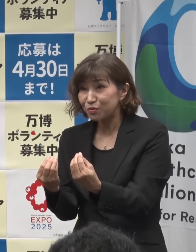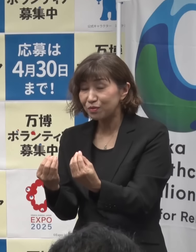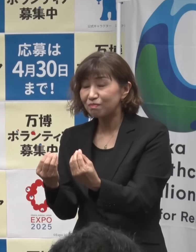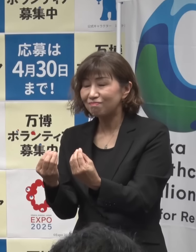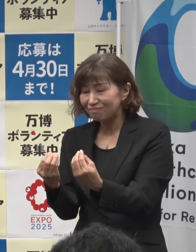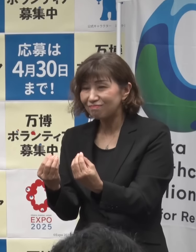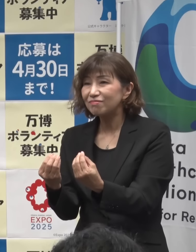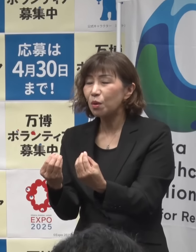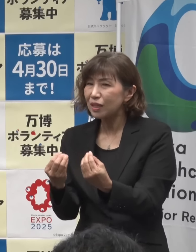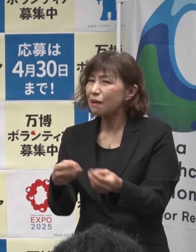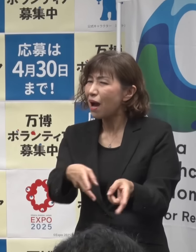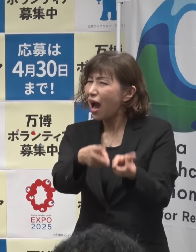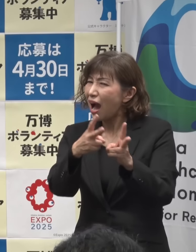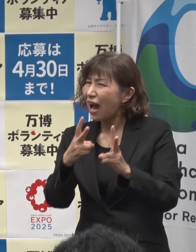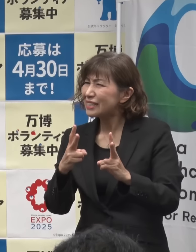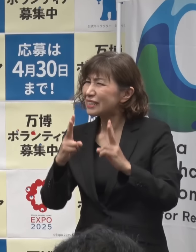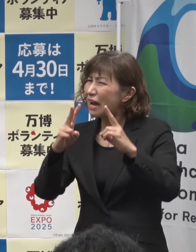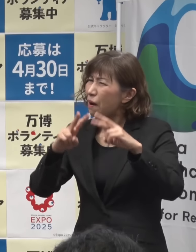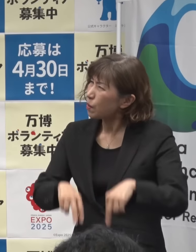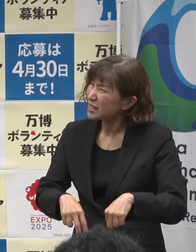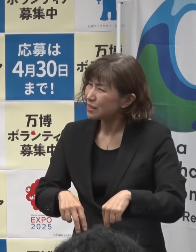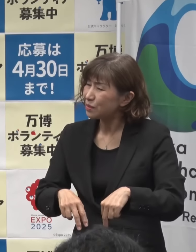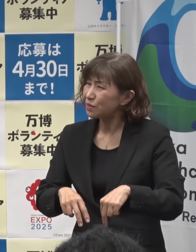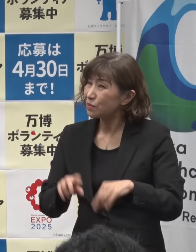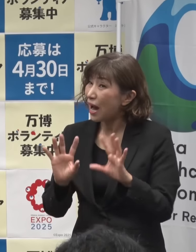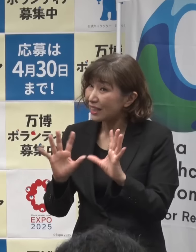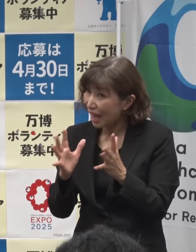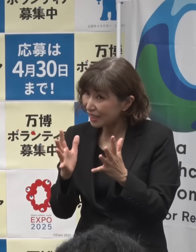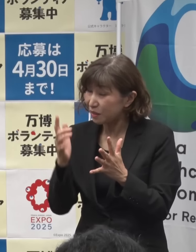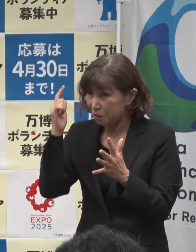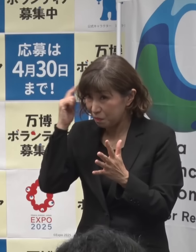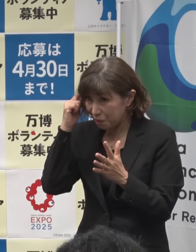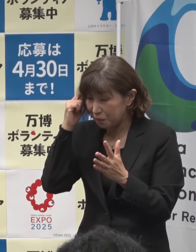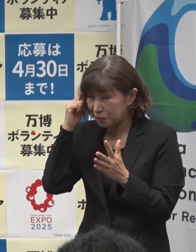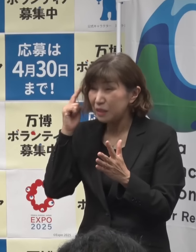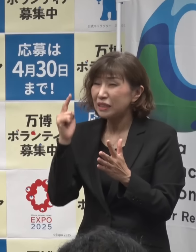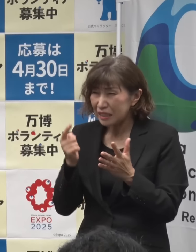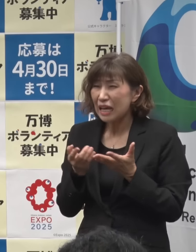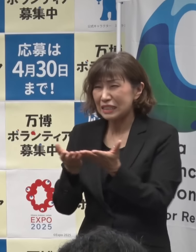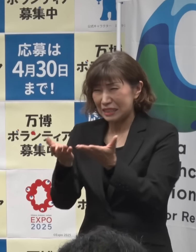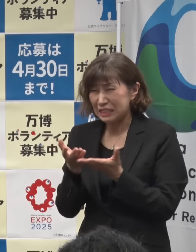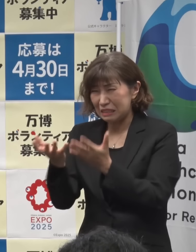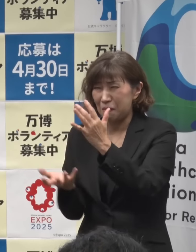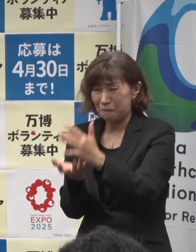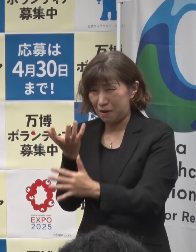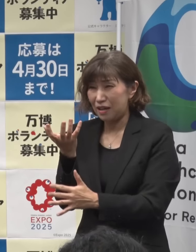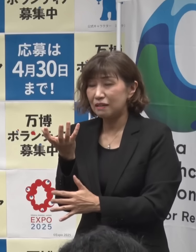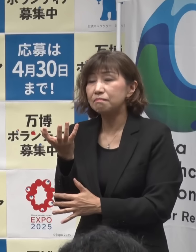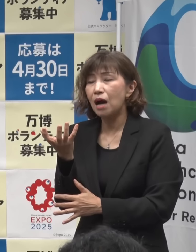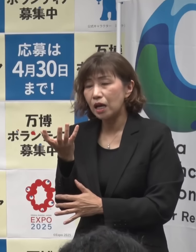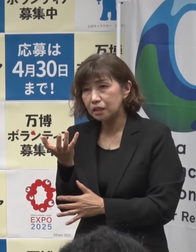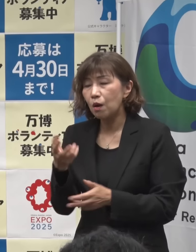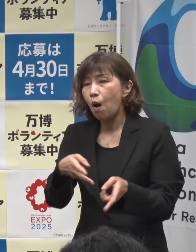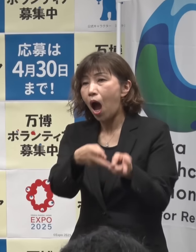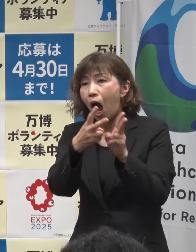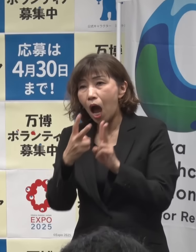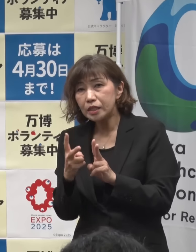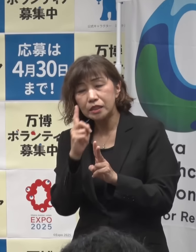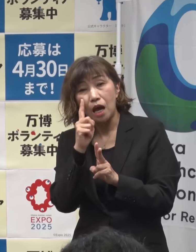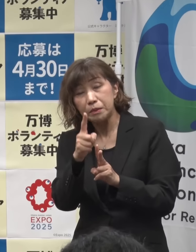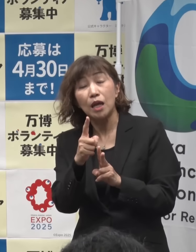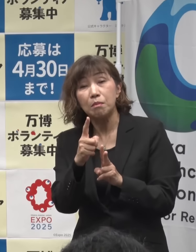その橋が落ちたりすることではないけれども、大きな地震があったときっていうのはその橋が見た目